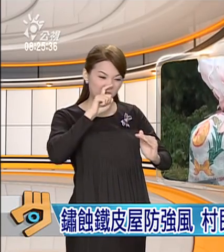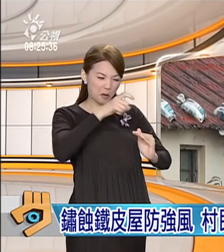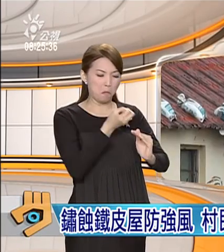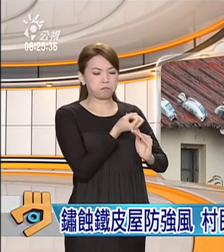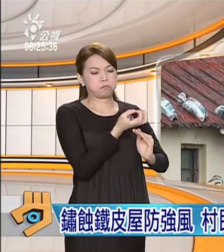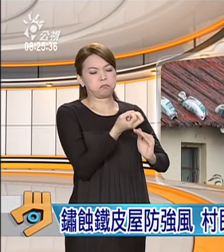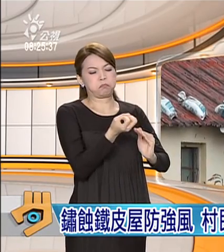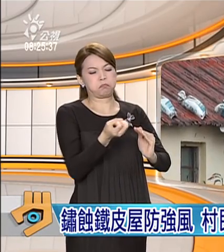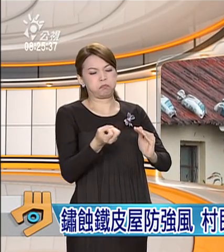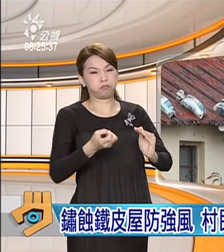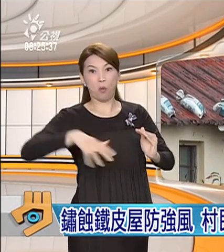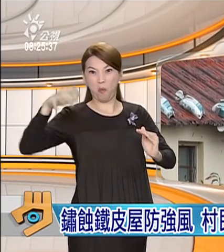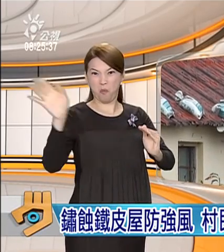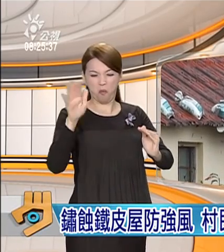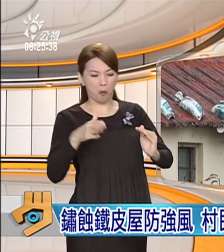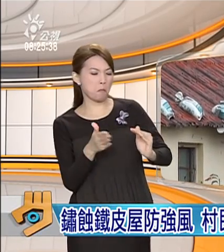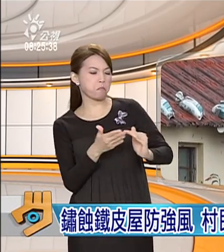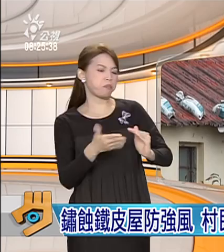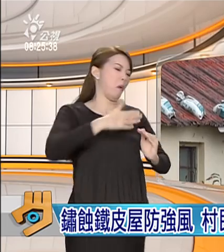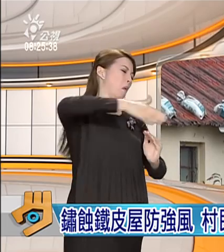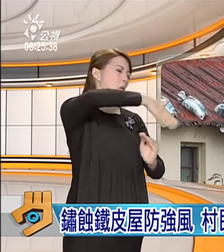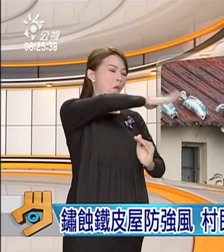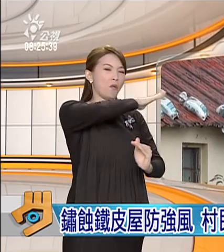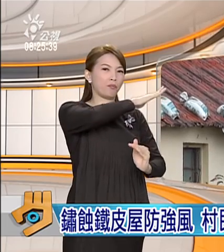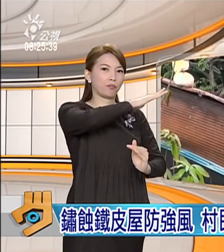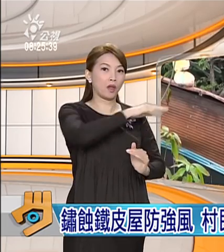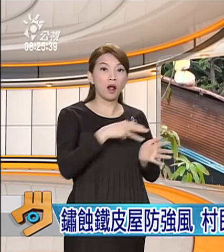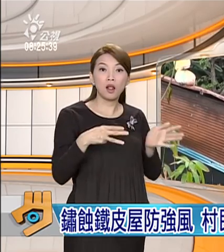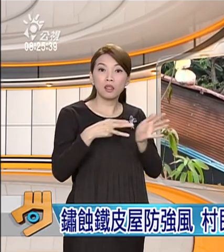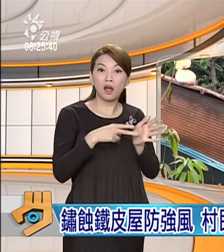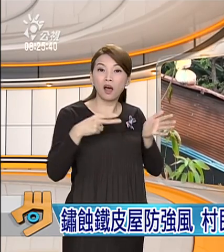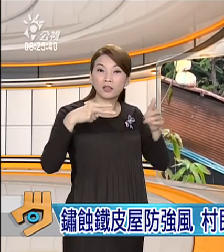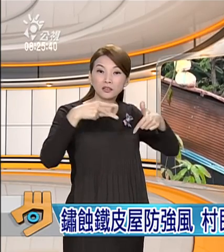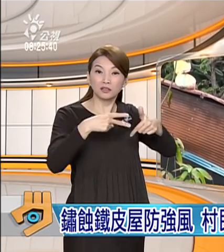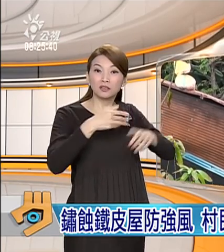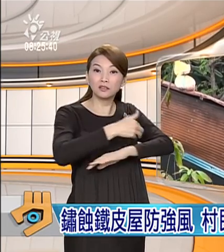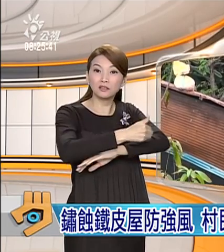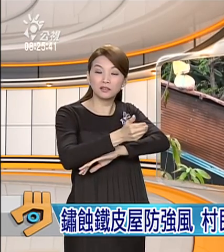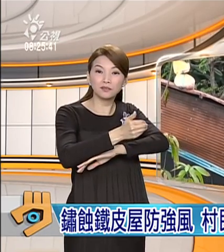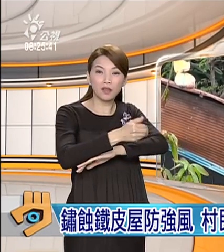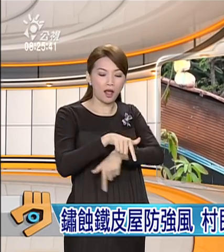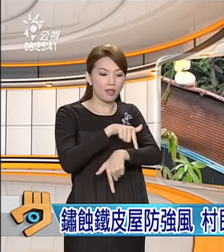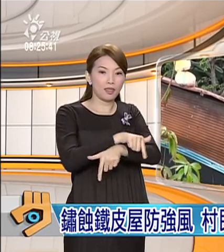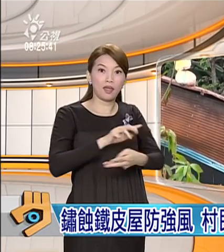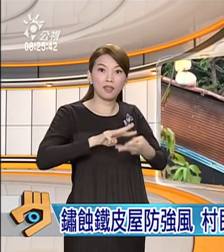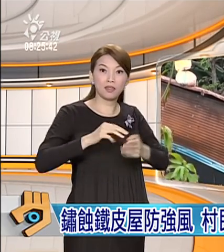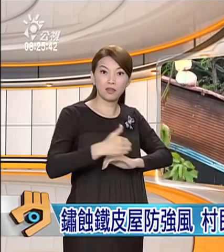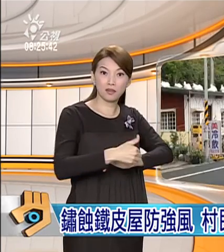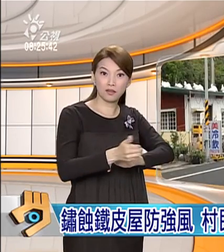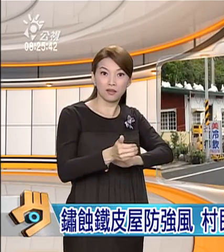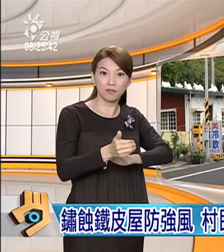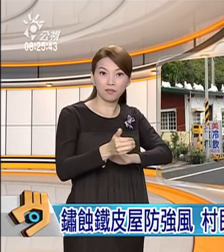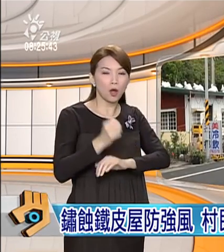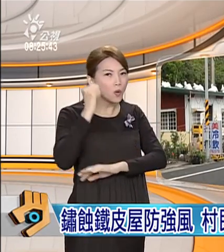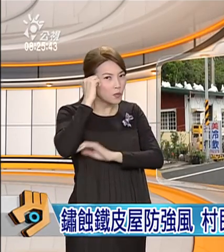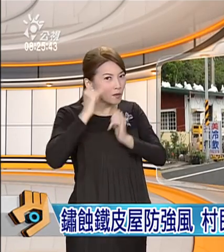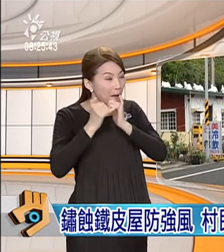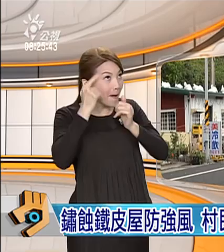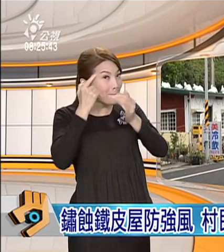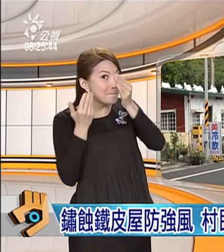顶生锈被吹走。而在达人乡南田村，居民们就用沙包压在